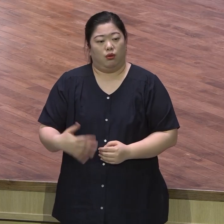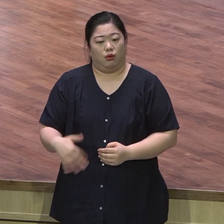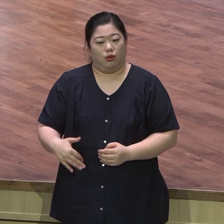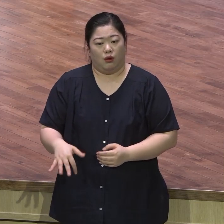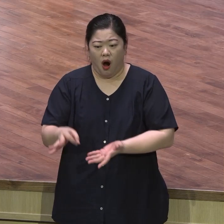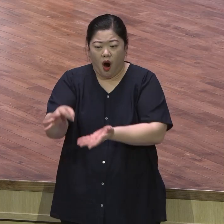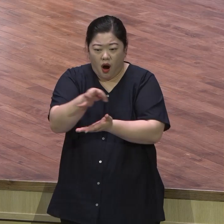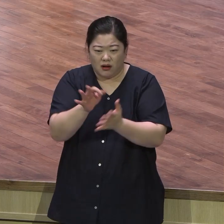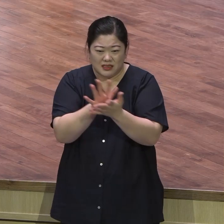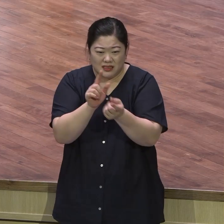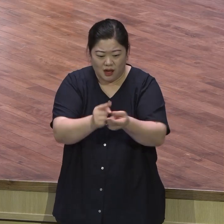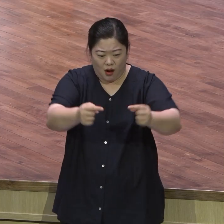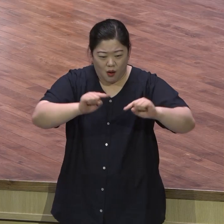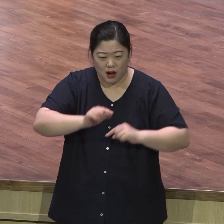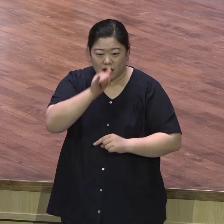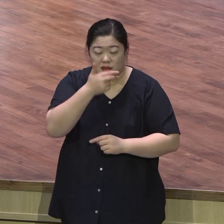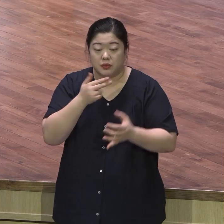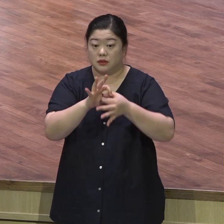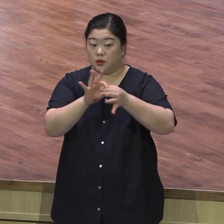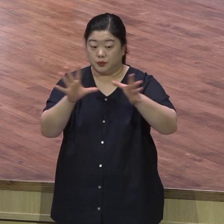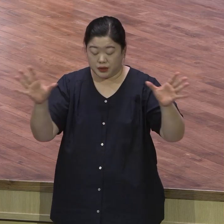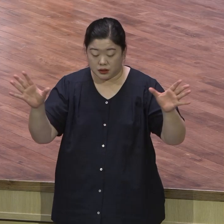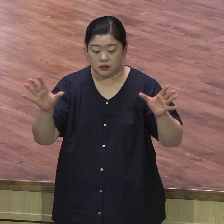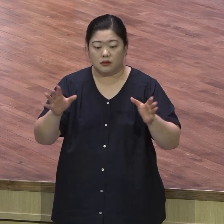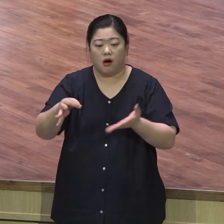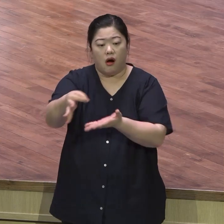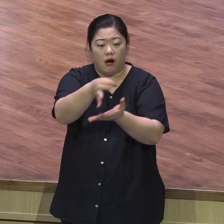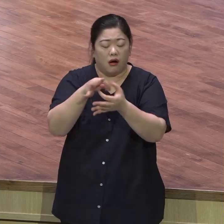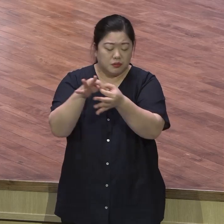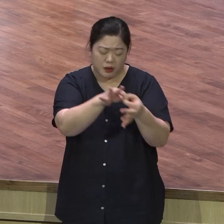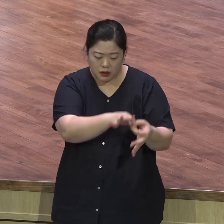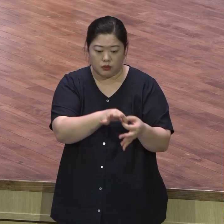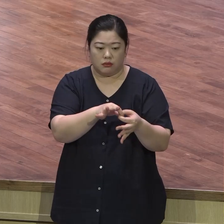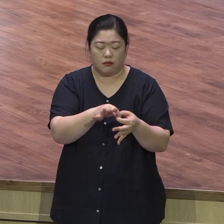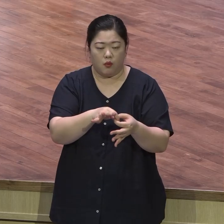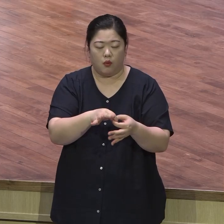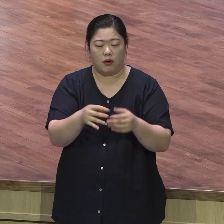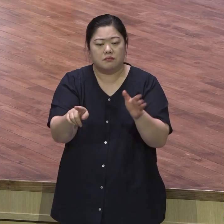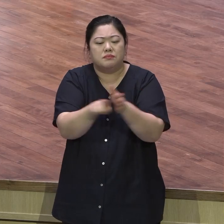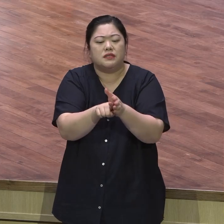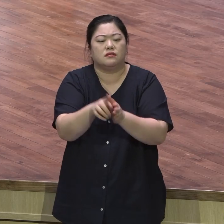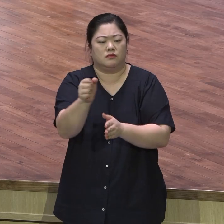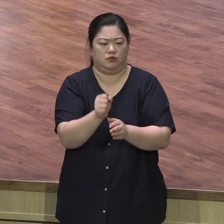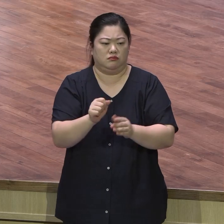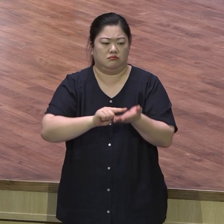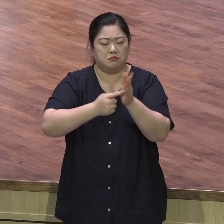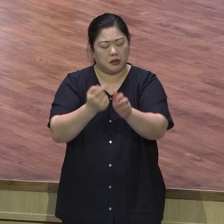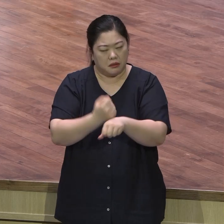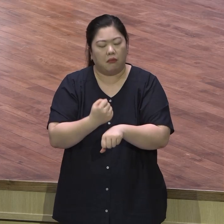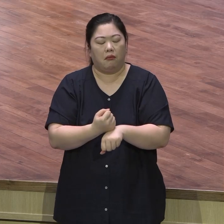하나님 앞에 탁 드리는 그런 믿음의 자세를 보면서 나는 매주 감탄하고 있습니다.